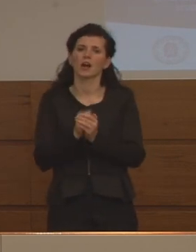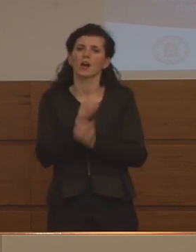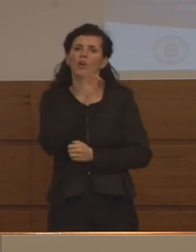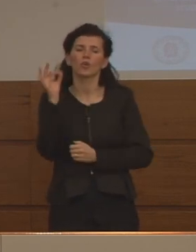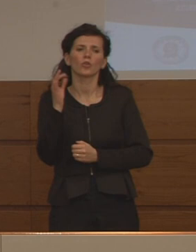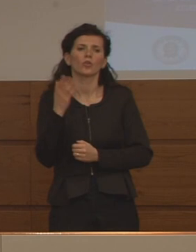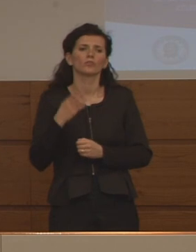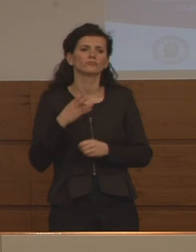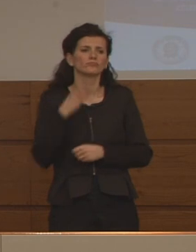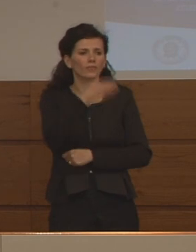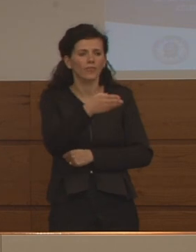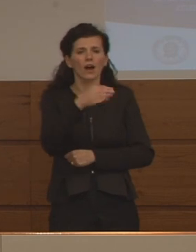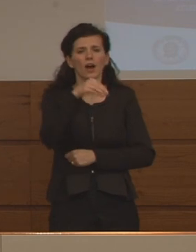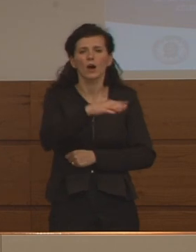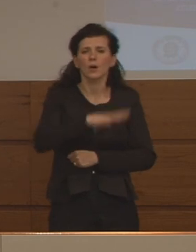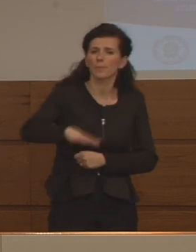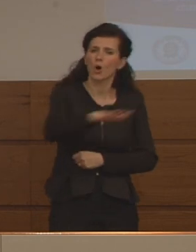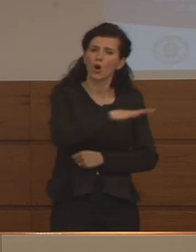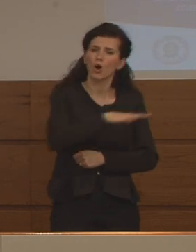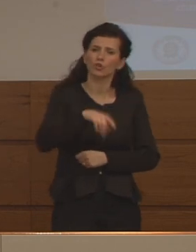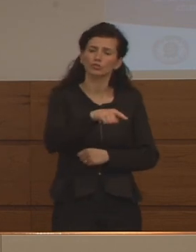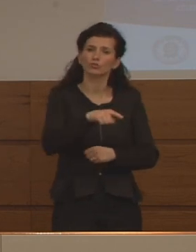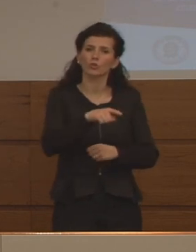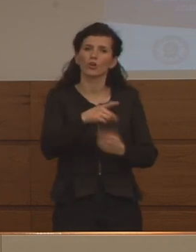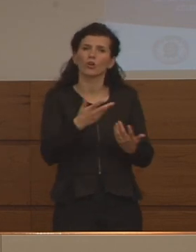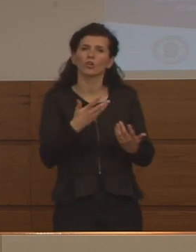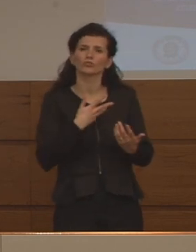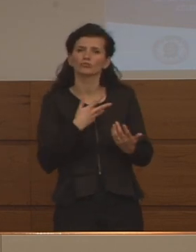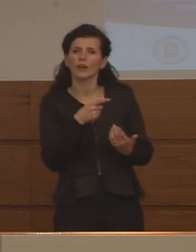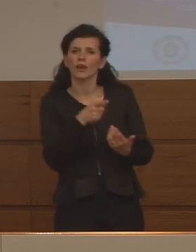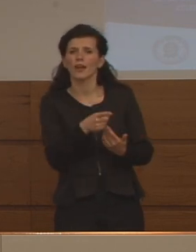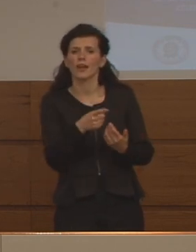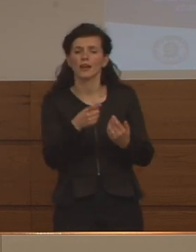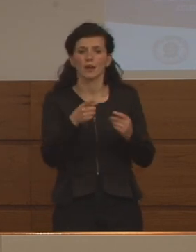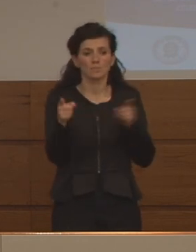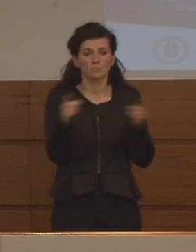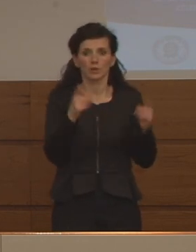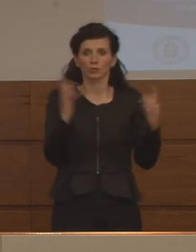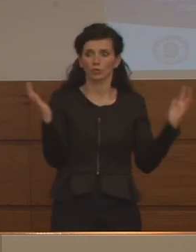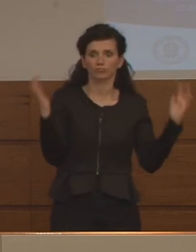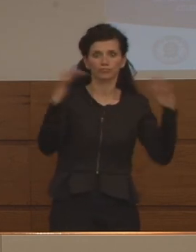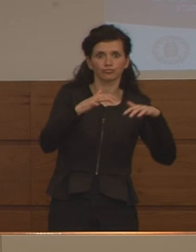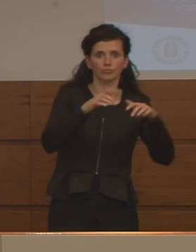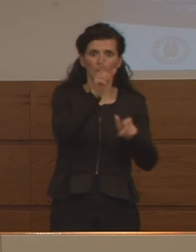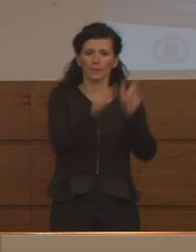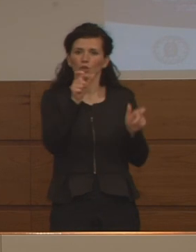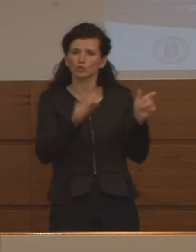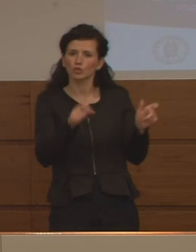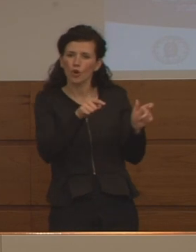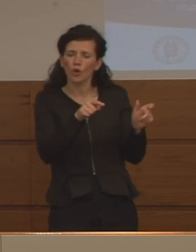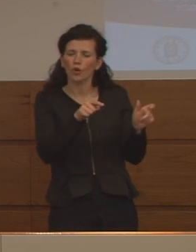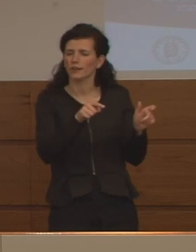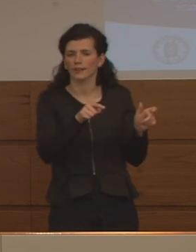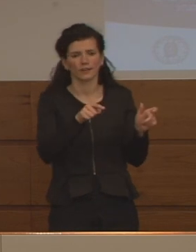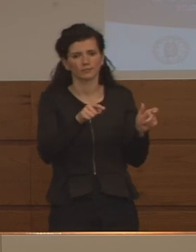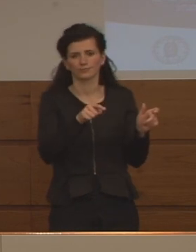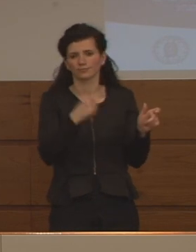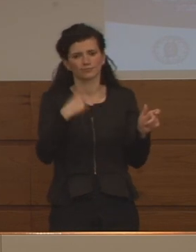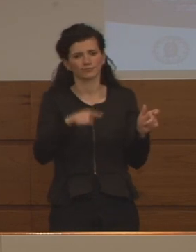luoghi dove ci possono essere dei momenti di aggregazione non è certo un